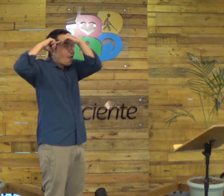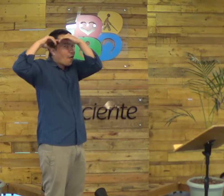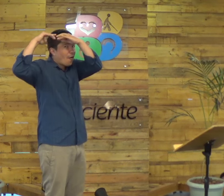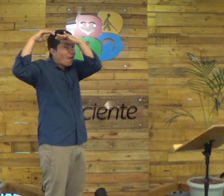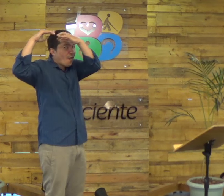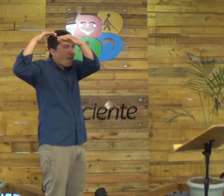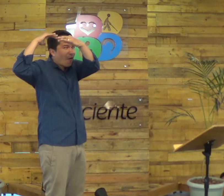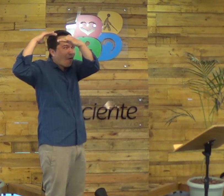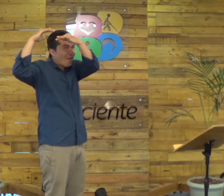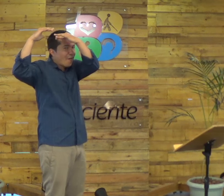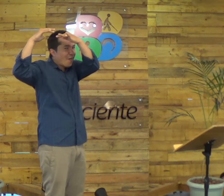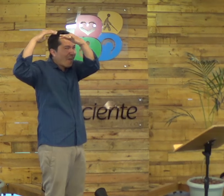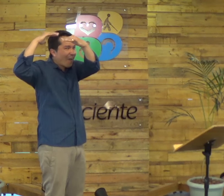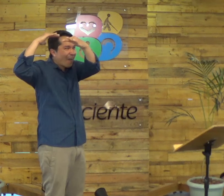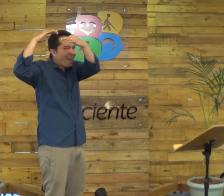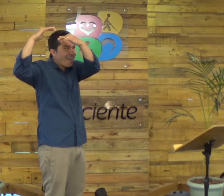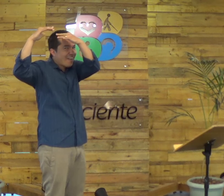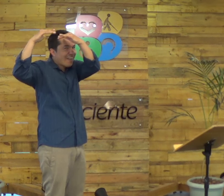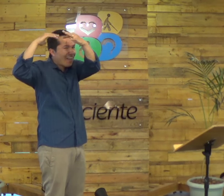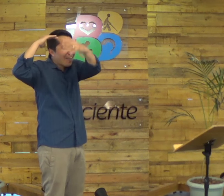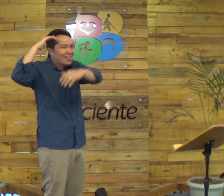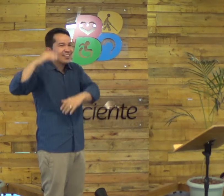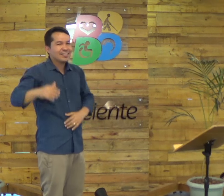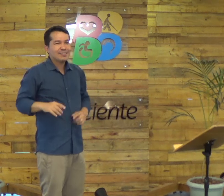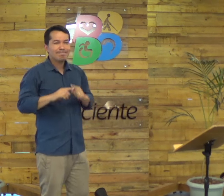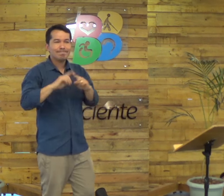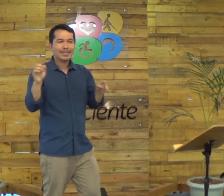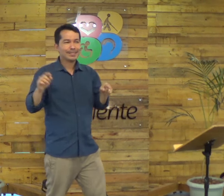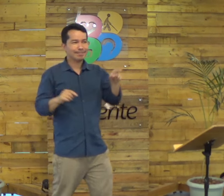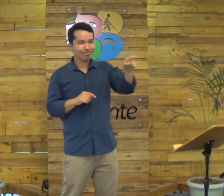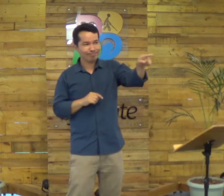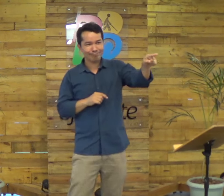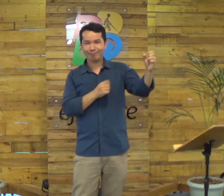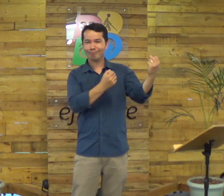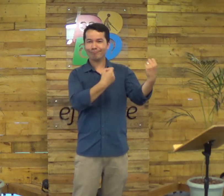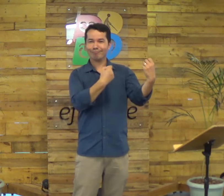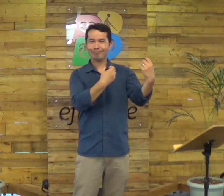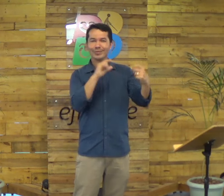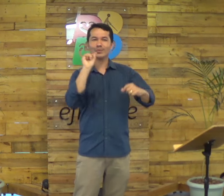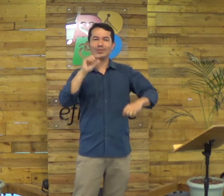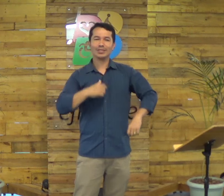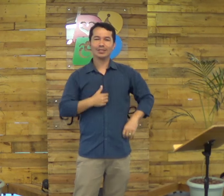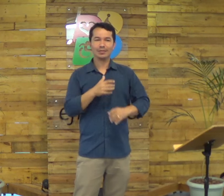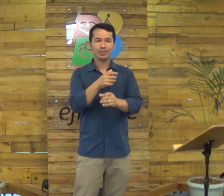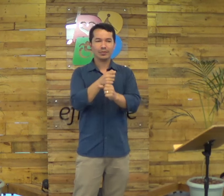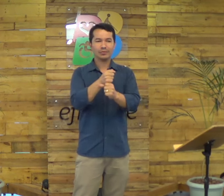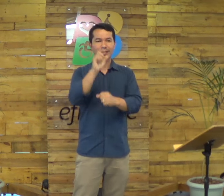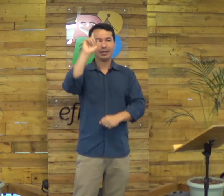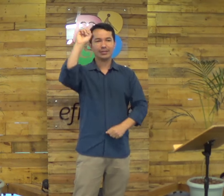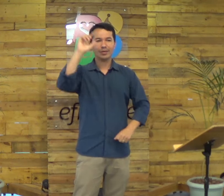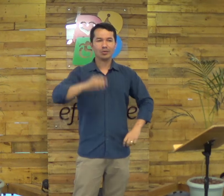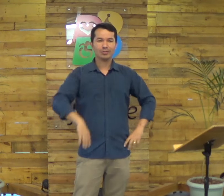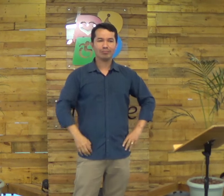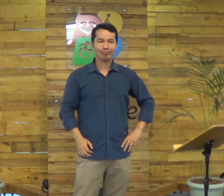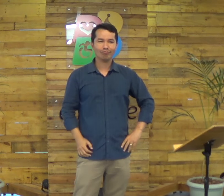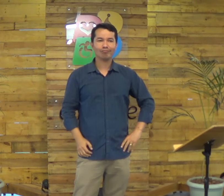Minha cabeça mata tanto, né? O que é eu vou fazer? E agora? Mas, o Salomão, isso não é uma coisa, é confiar em Deus.